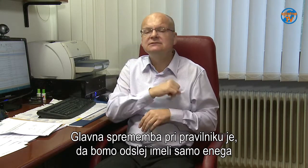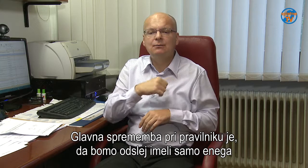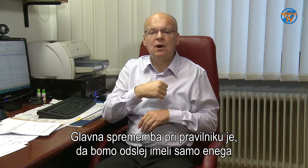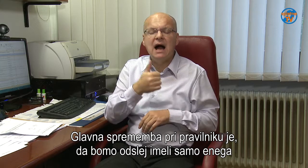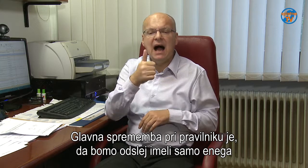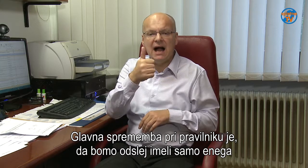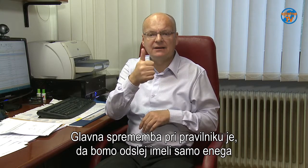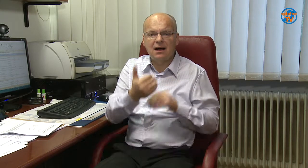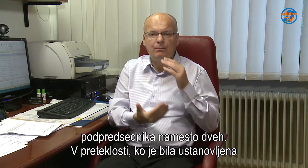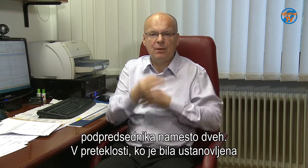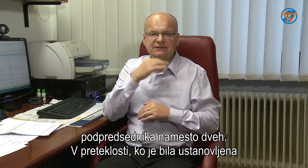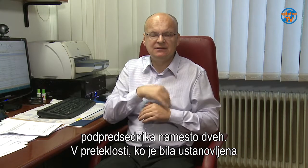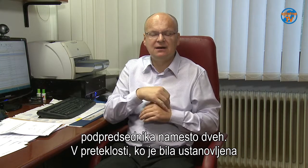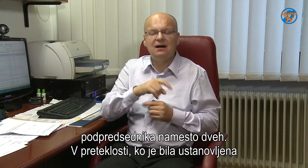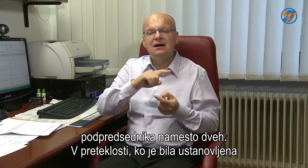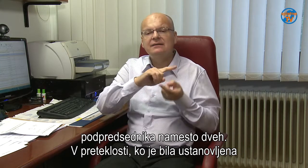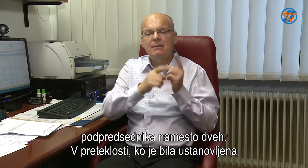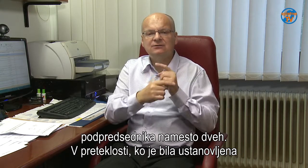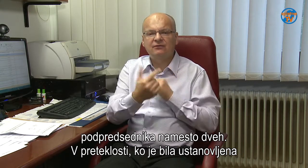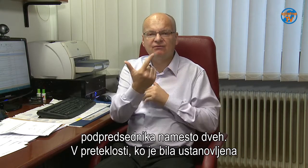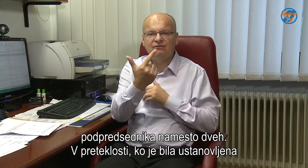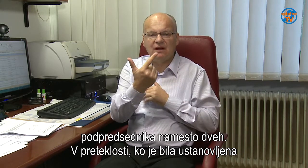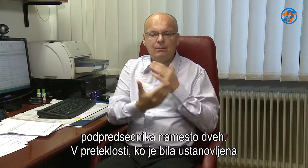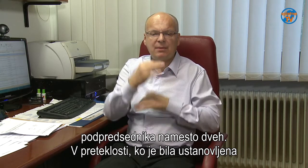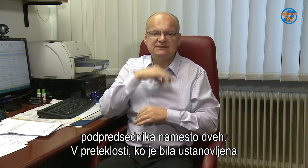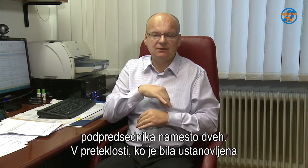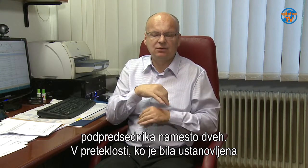samo enega podpredsednika, namesto podpredsednikov.